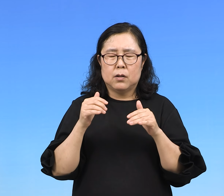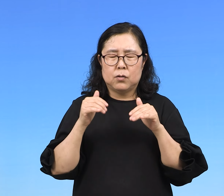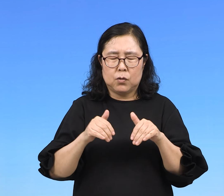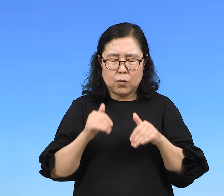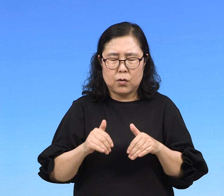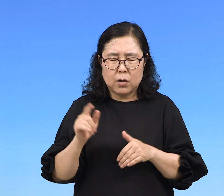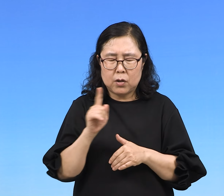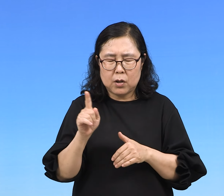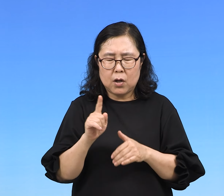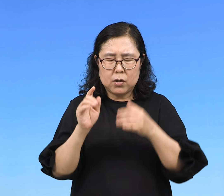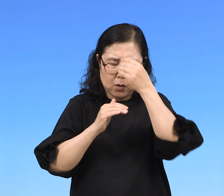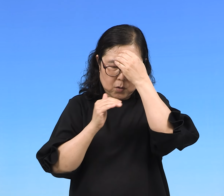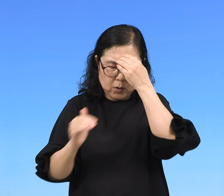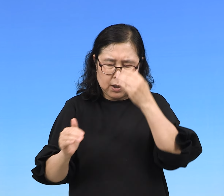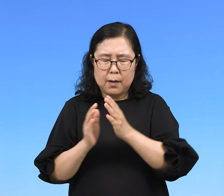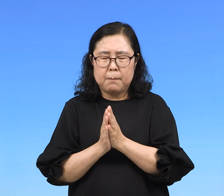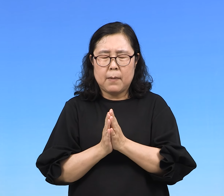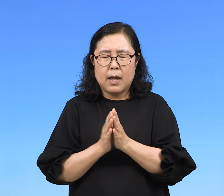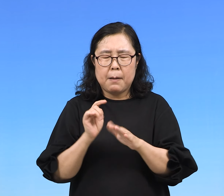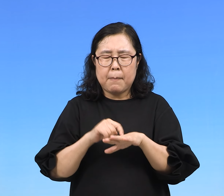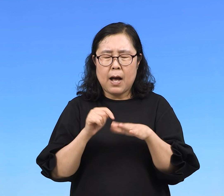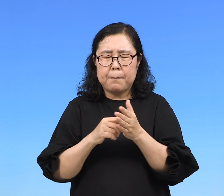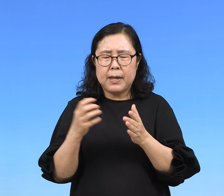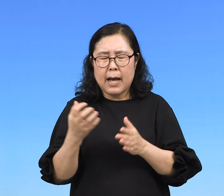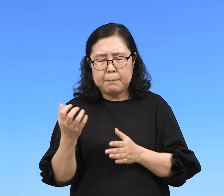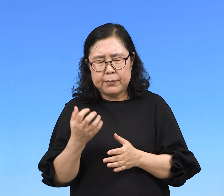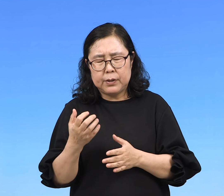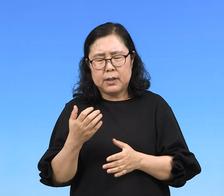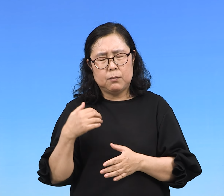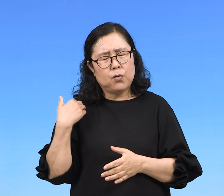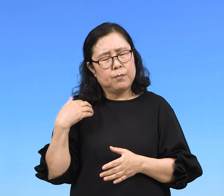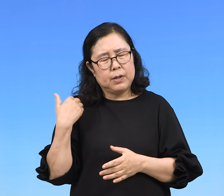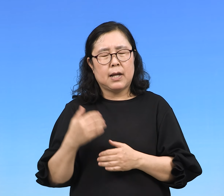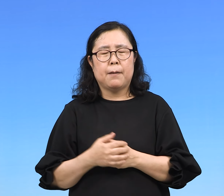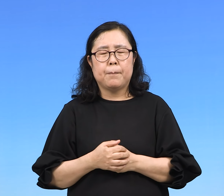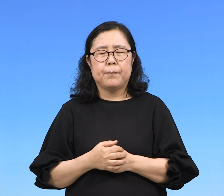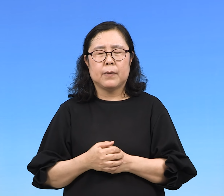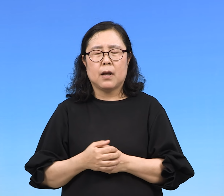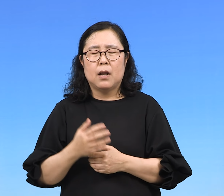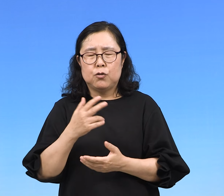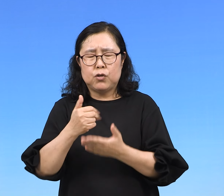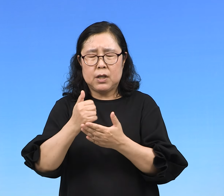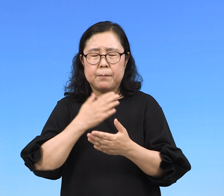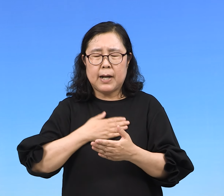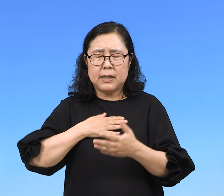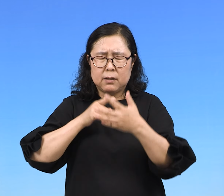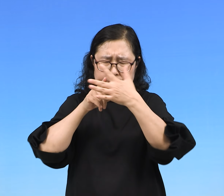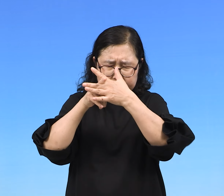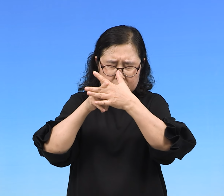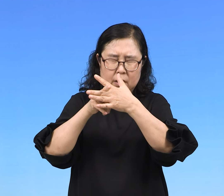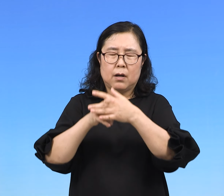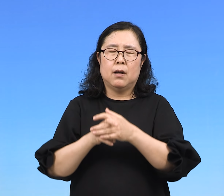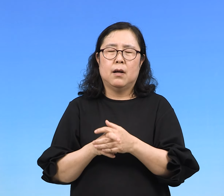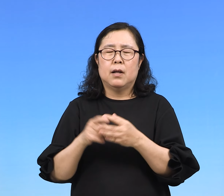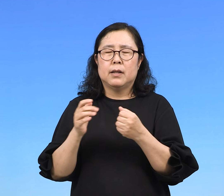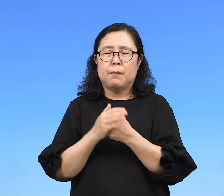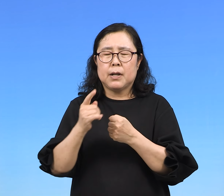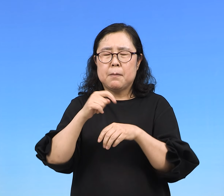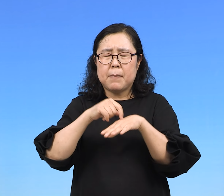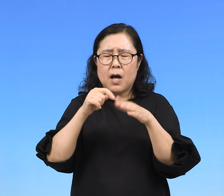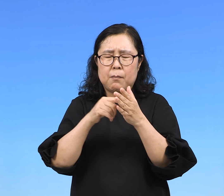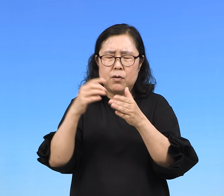어느 성도님이 그렇게 아픈 마음을 가지고 이 자리 찾아왔는지 알지 못합니다. 아시지 않습니까?